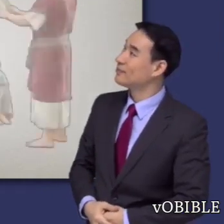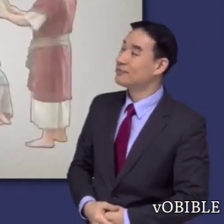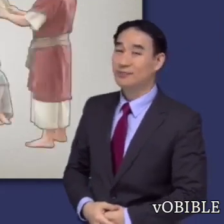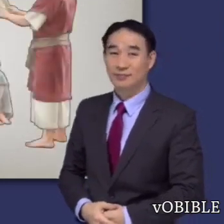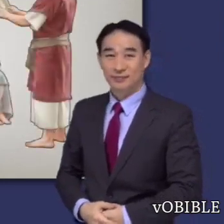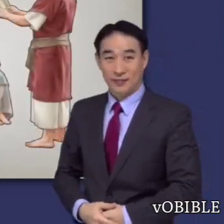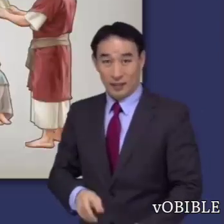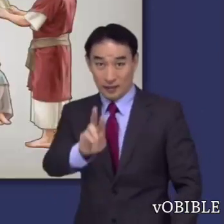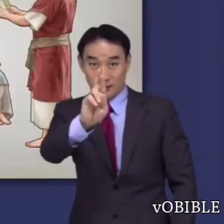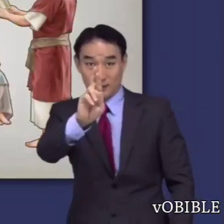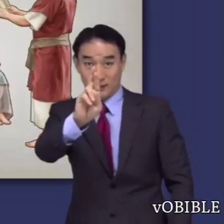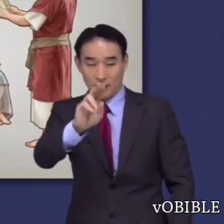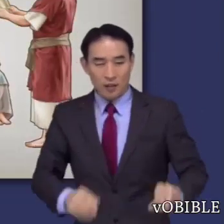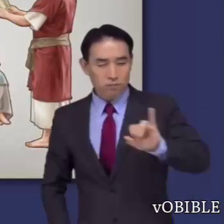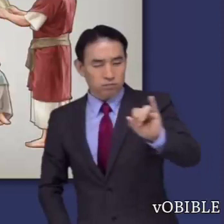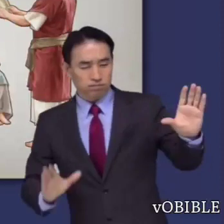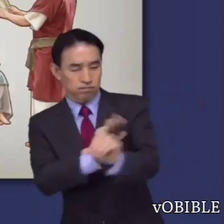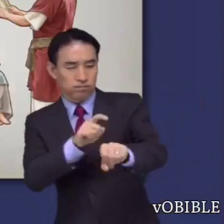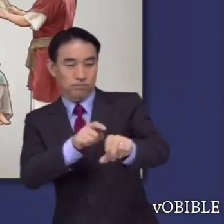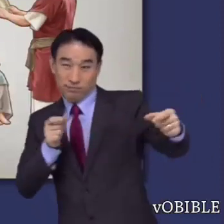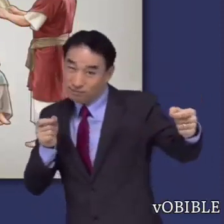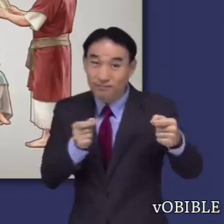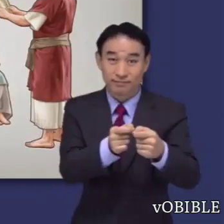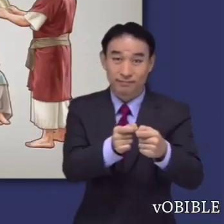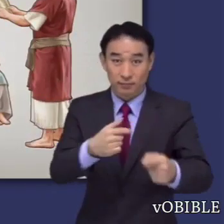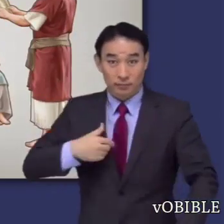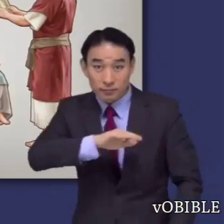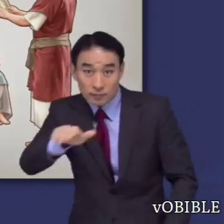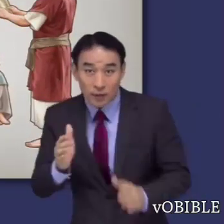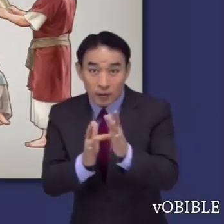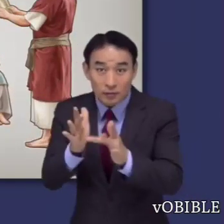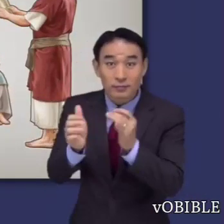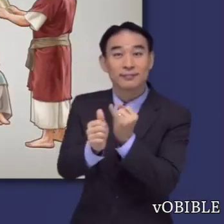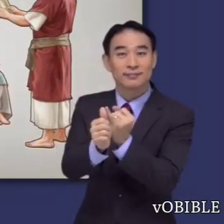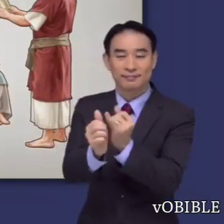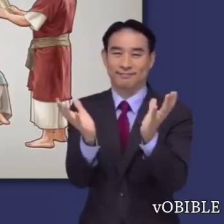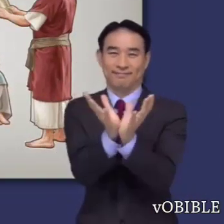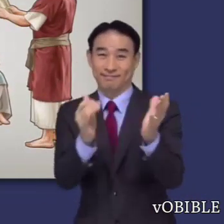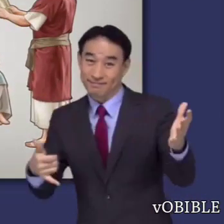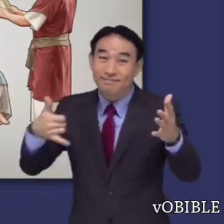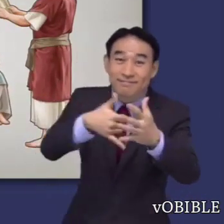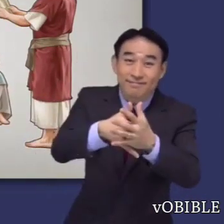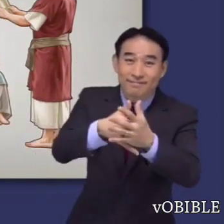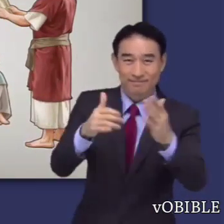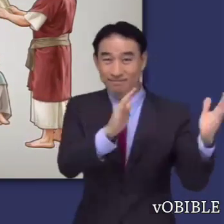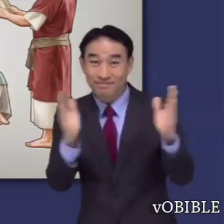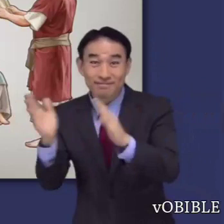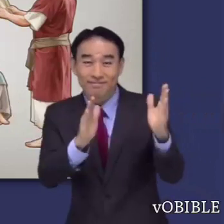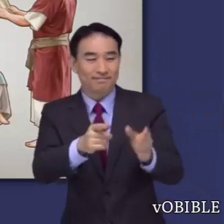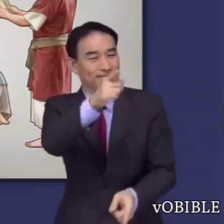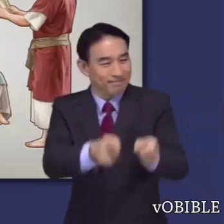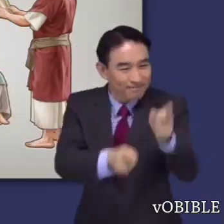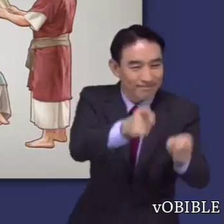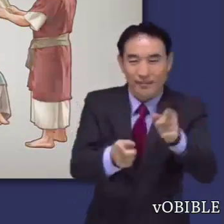第十章，我们学到，基督的门徒应该经常聚会，彼此鼓励，在终结临近的时